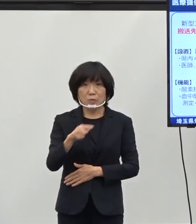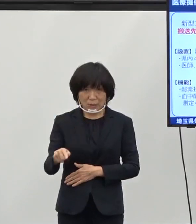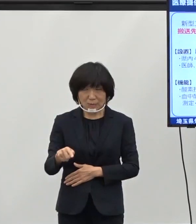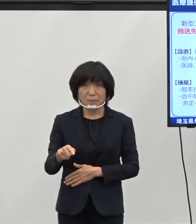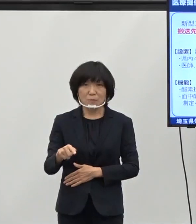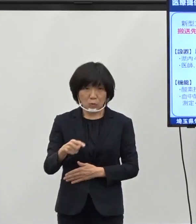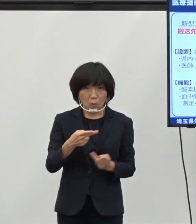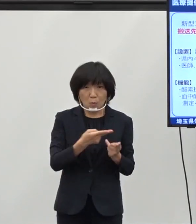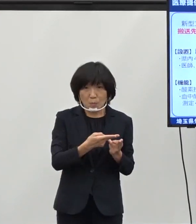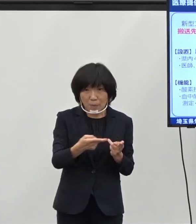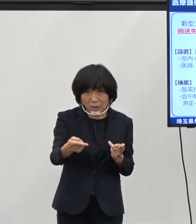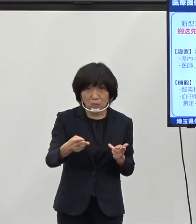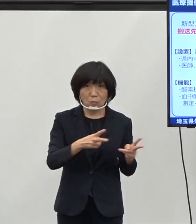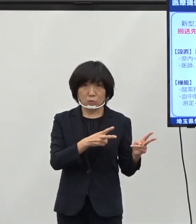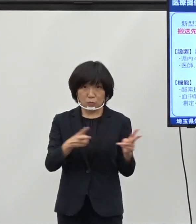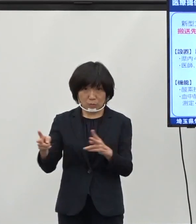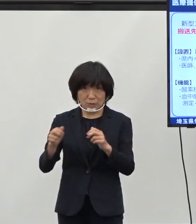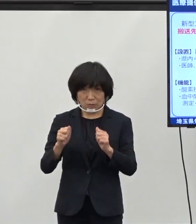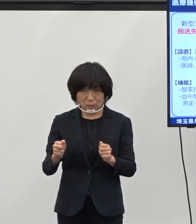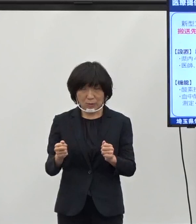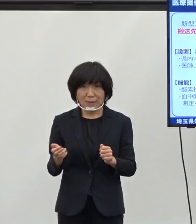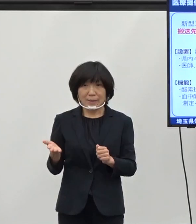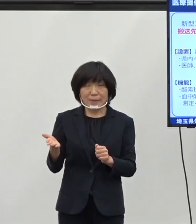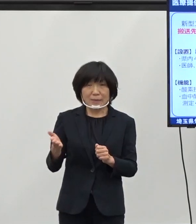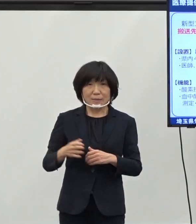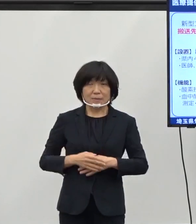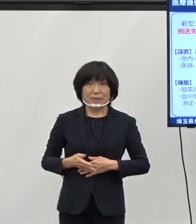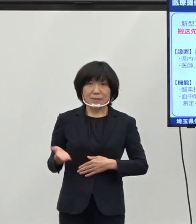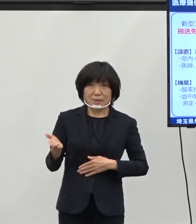増床することとし、